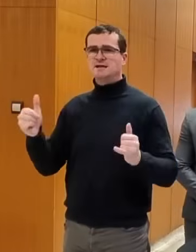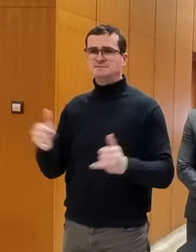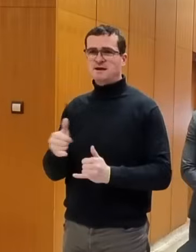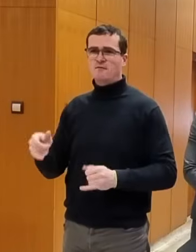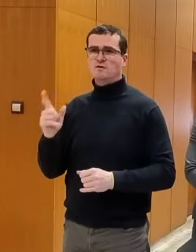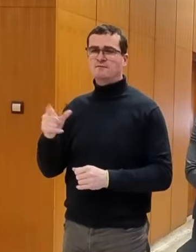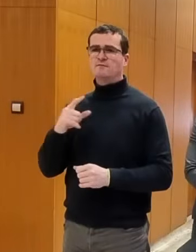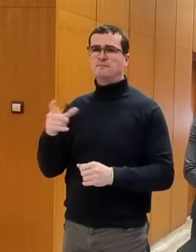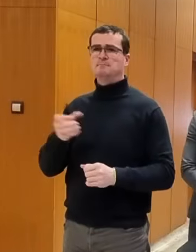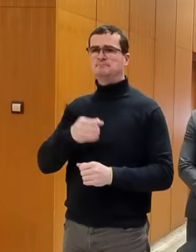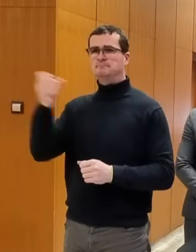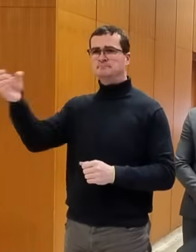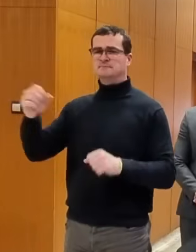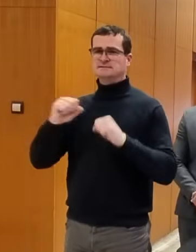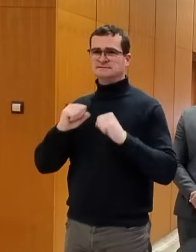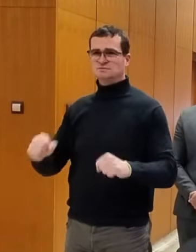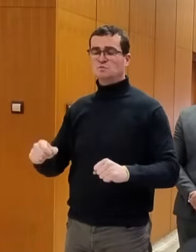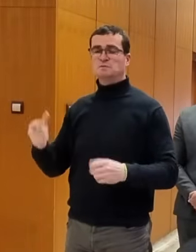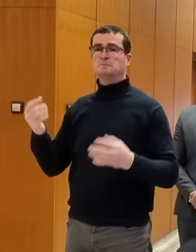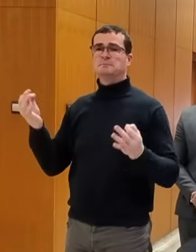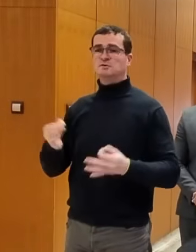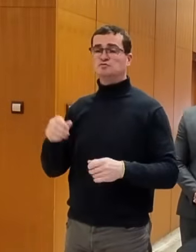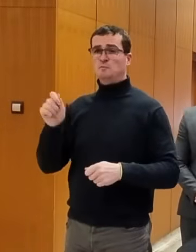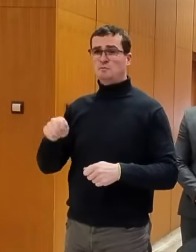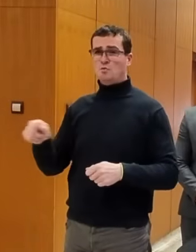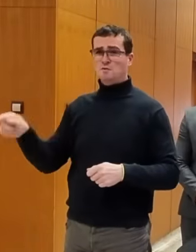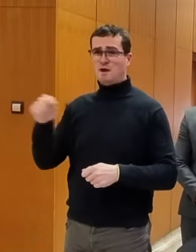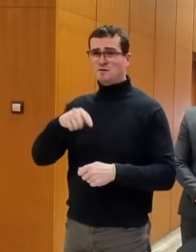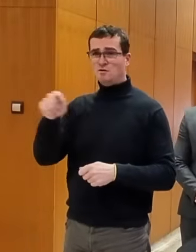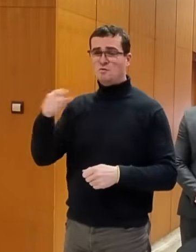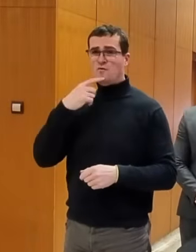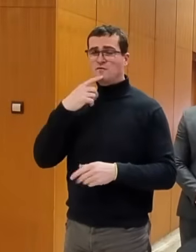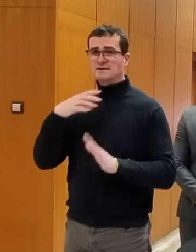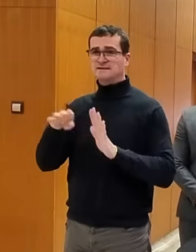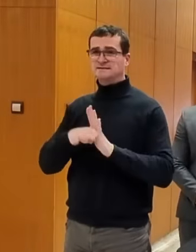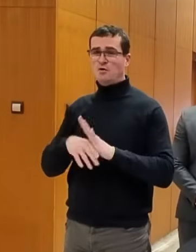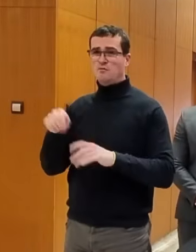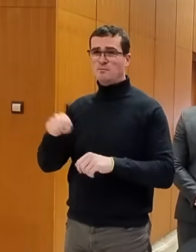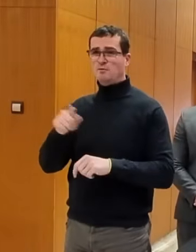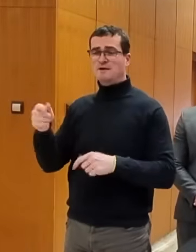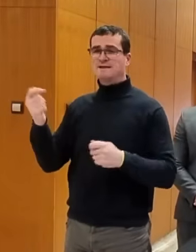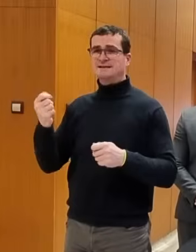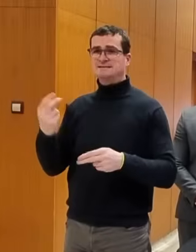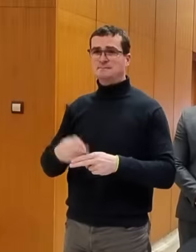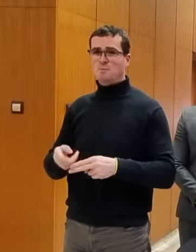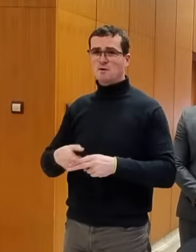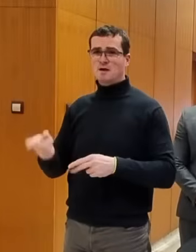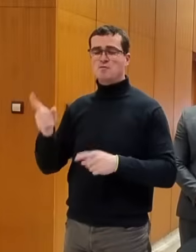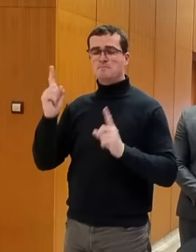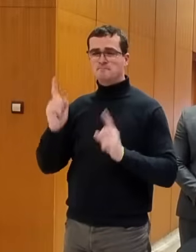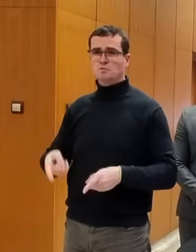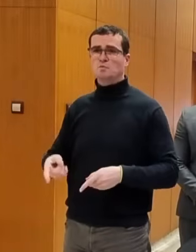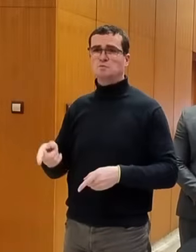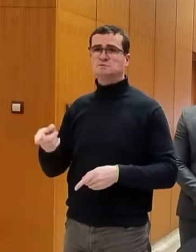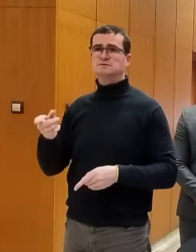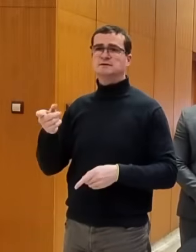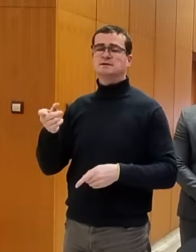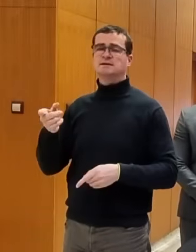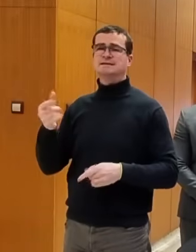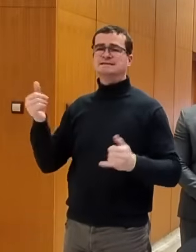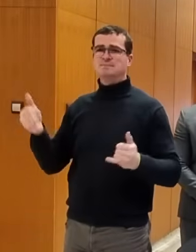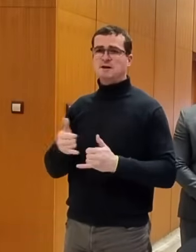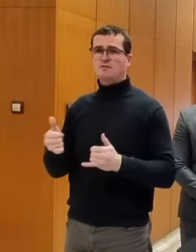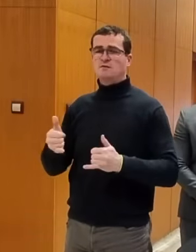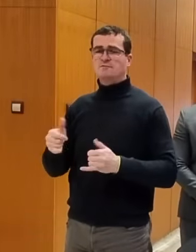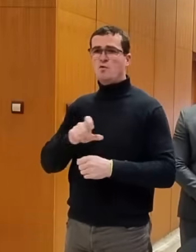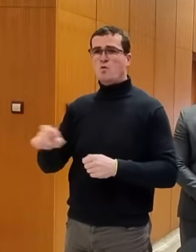spravodlivo postavení pred súd. Pretože prokurátori, a to hovorí aj zákon o prokurátori, aj trestný poriadok, že musia